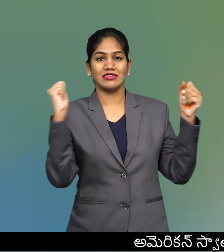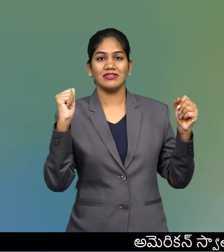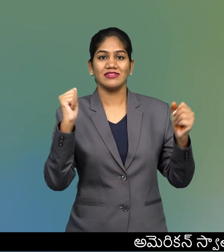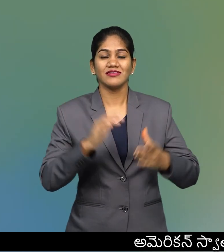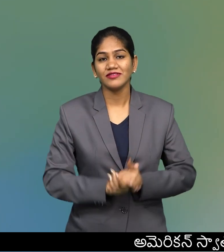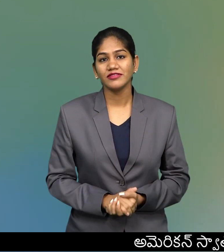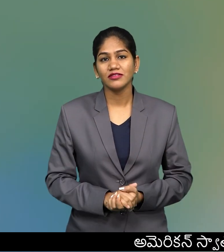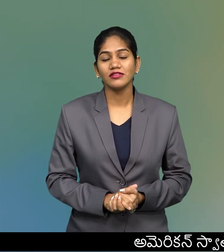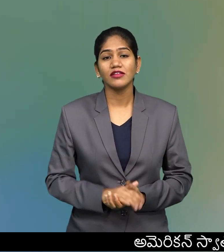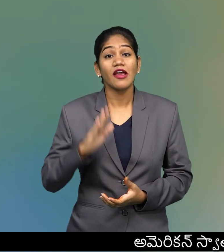1774 నుండి